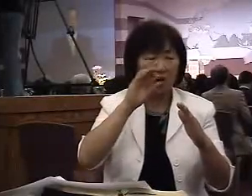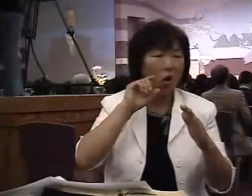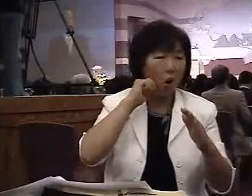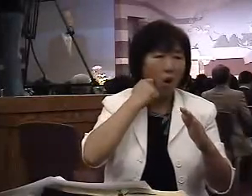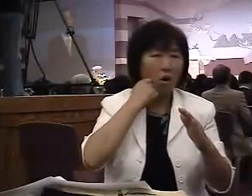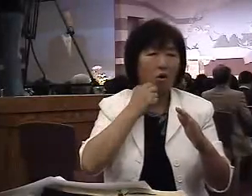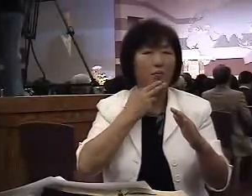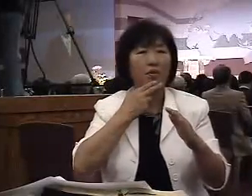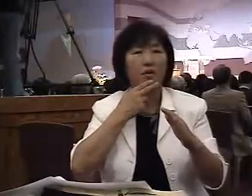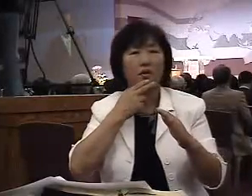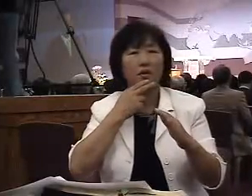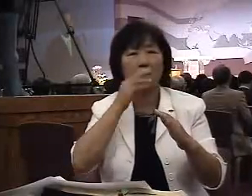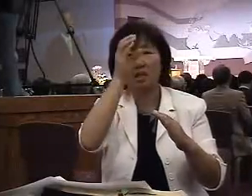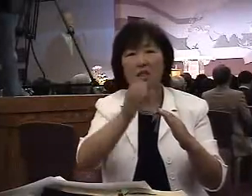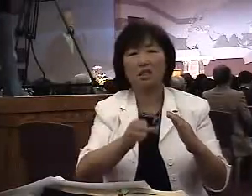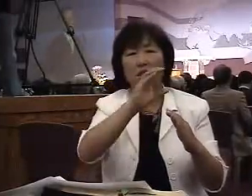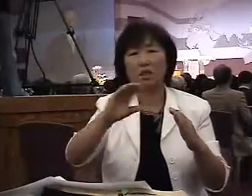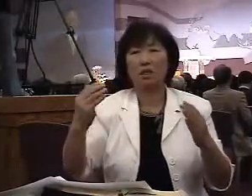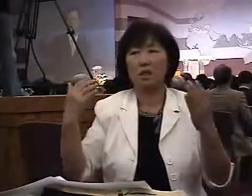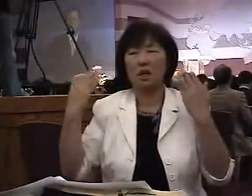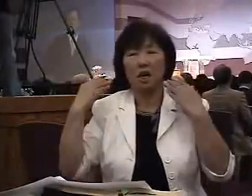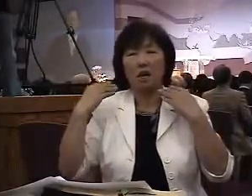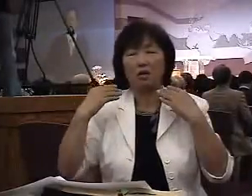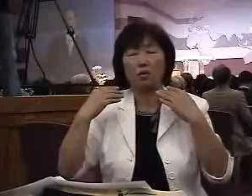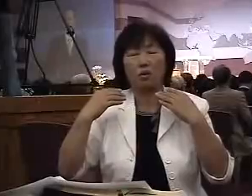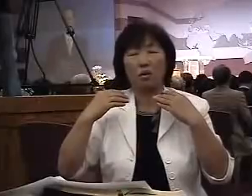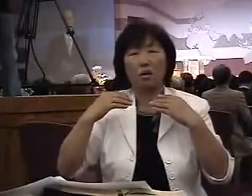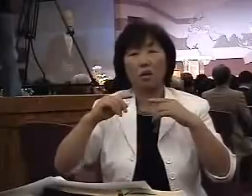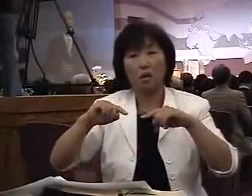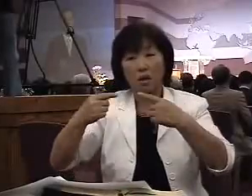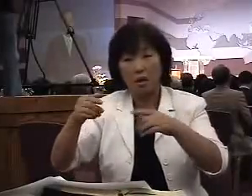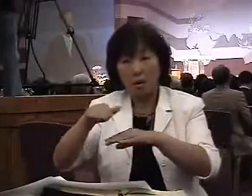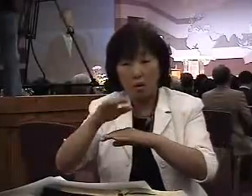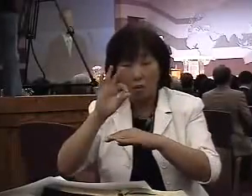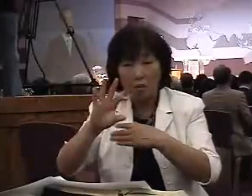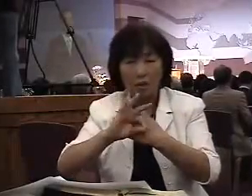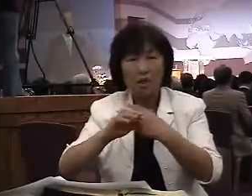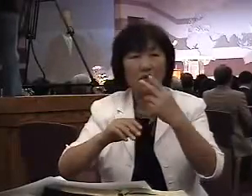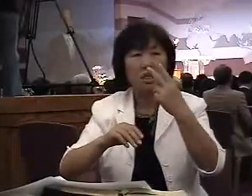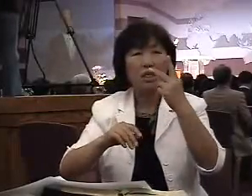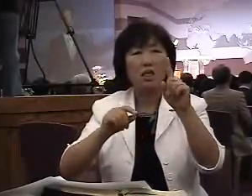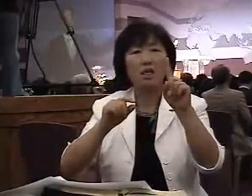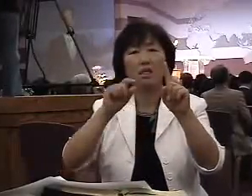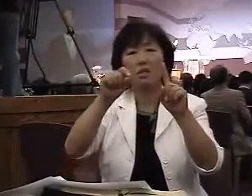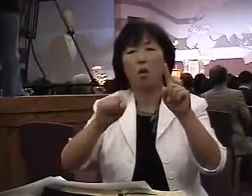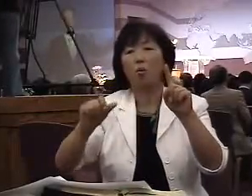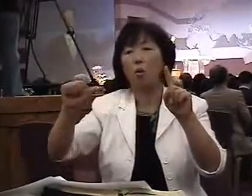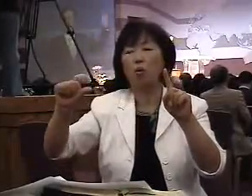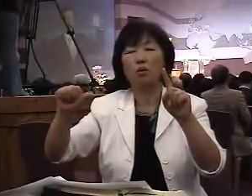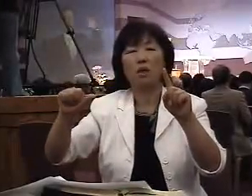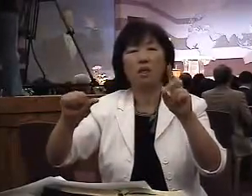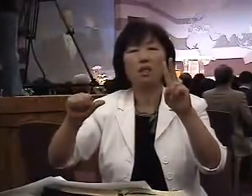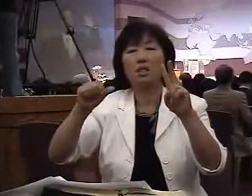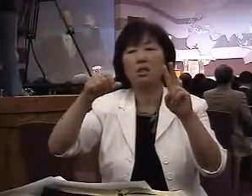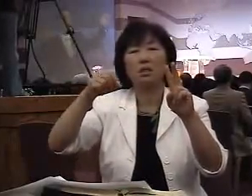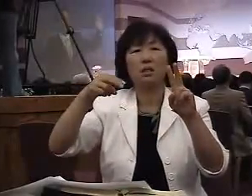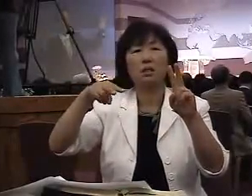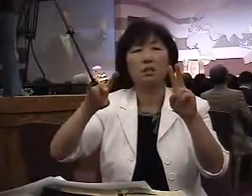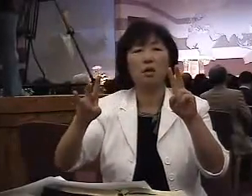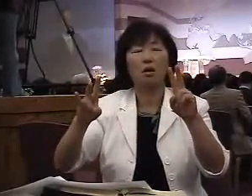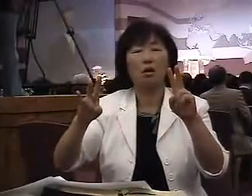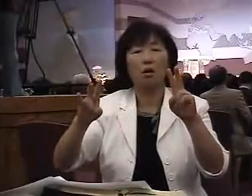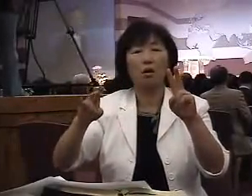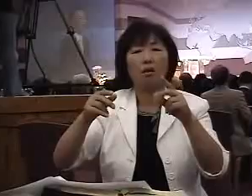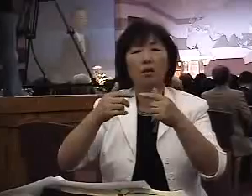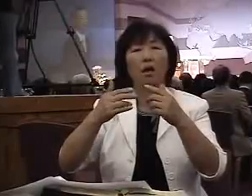요새 신학교를 가보면 1.5세, 2세들이 점점 사라지고 있습니다. 제가 다닐 때만 해도 꽤 있었는데 점점 사라져요. 그리고 이미 목회를 하고